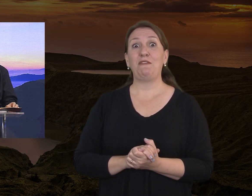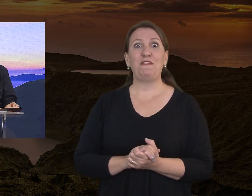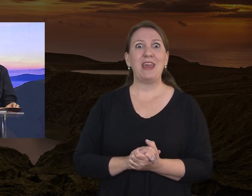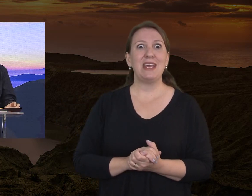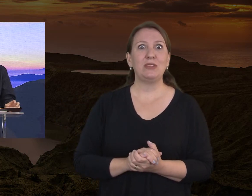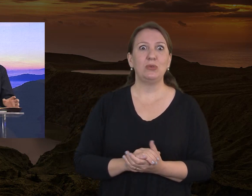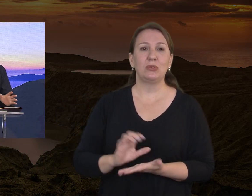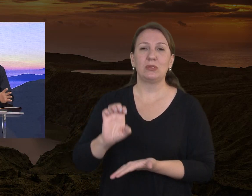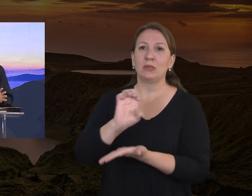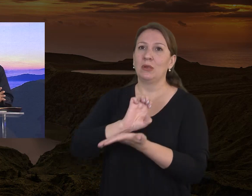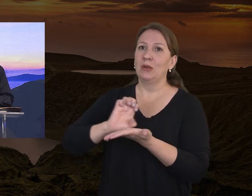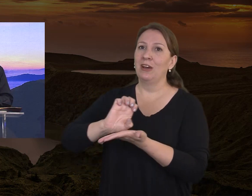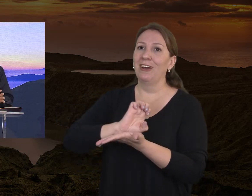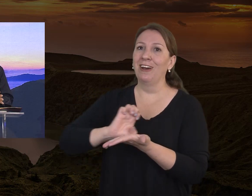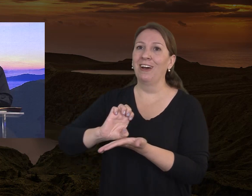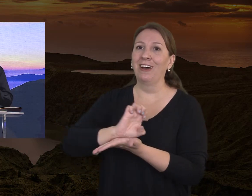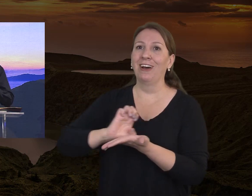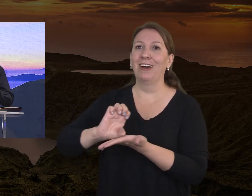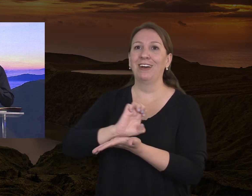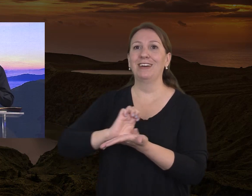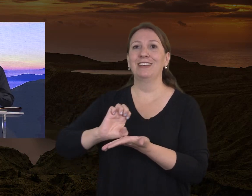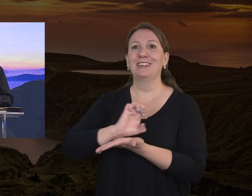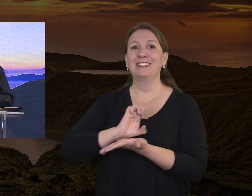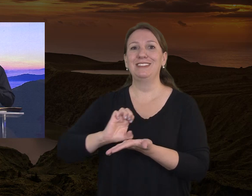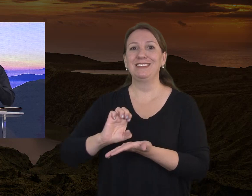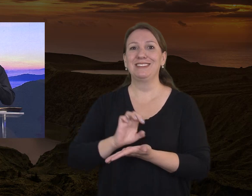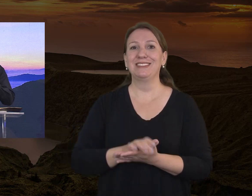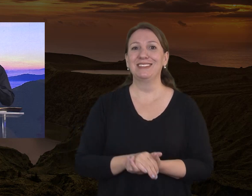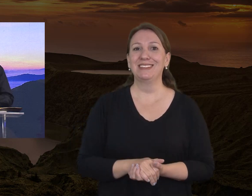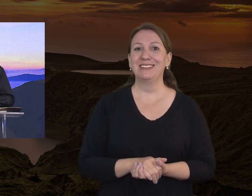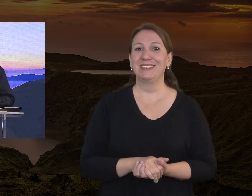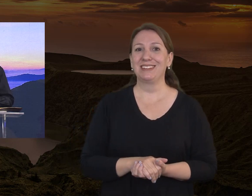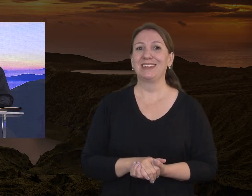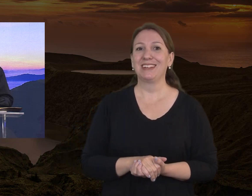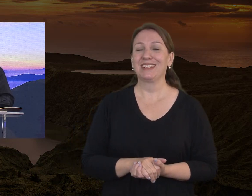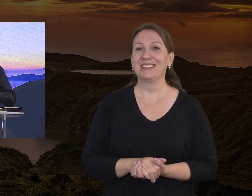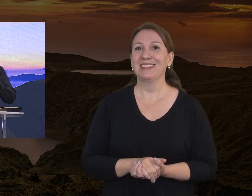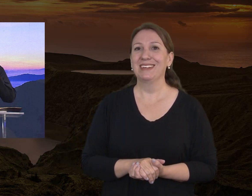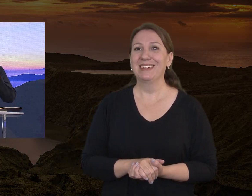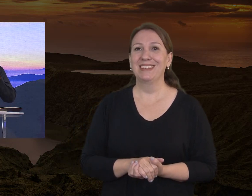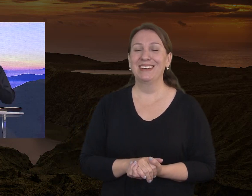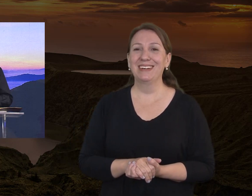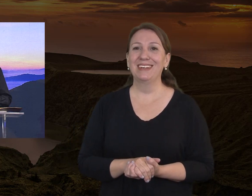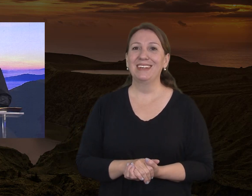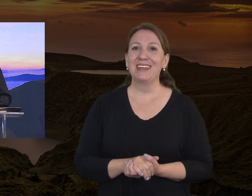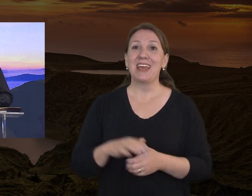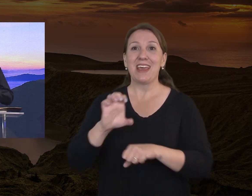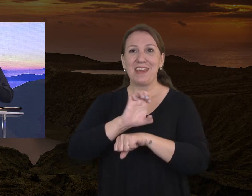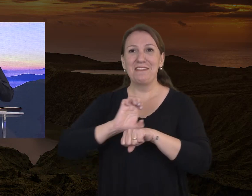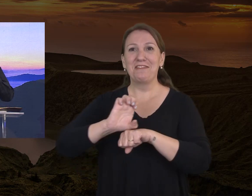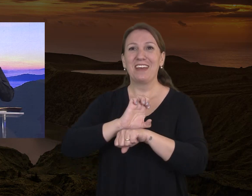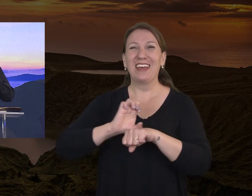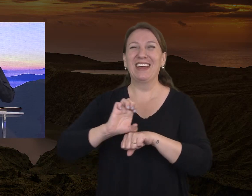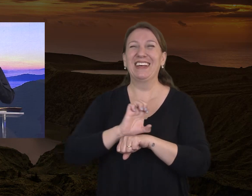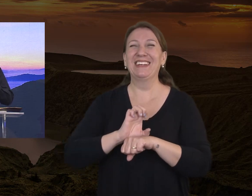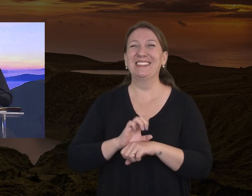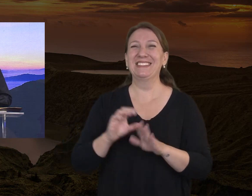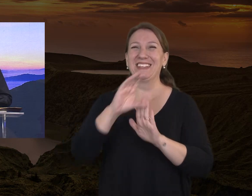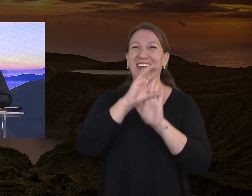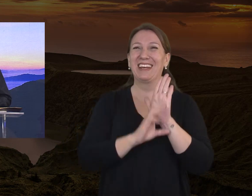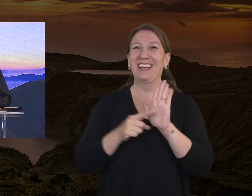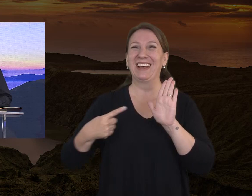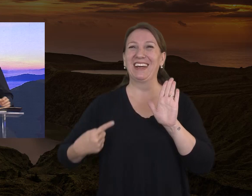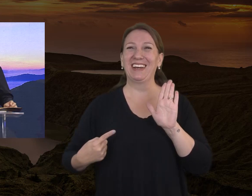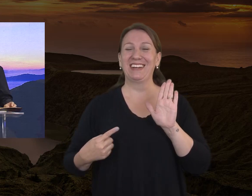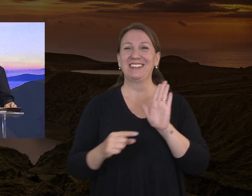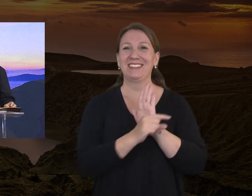sabe que eu me pauto muito por esses dois versículos. Efésios 1, versículos